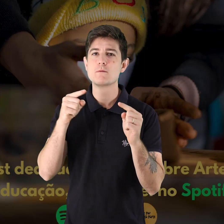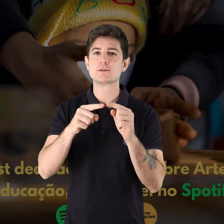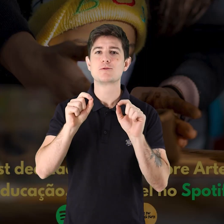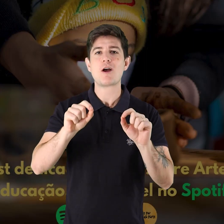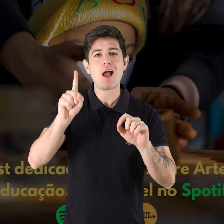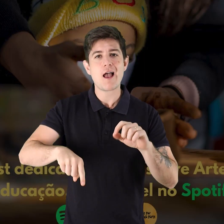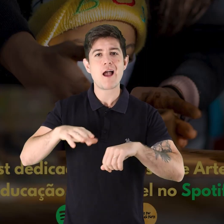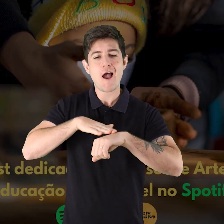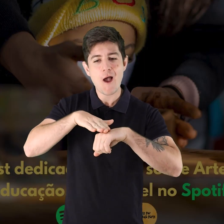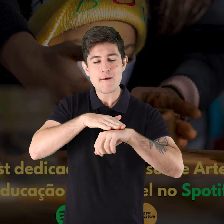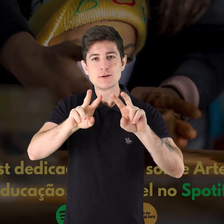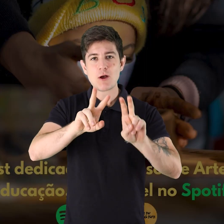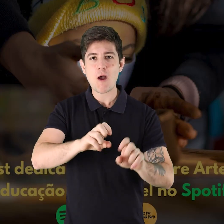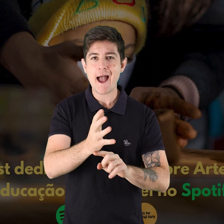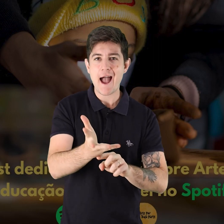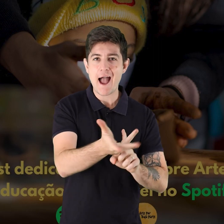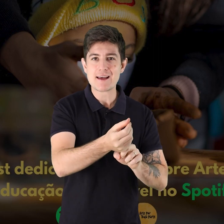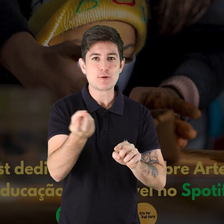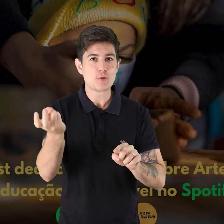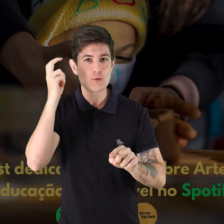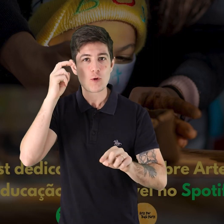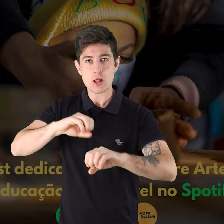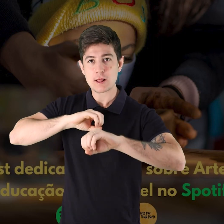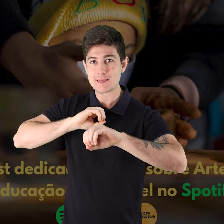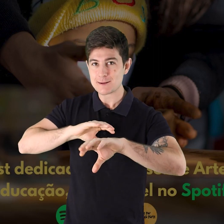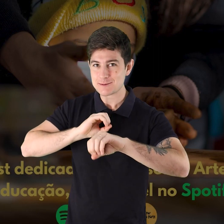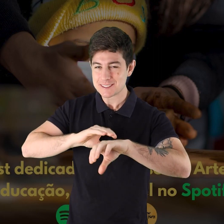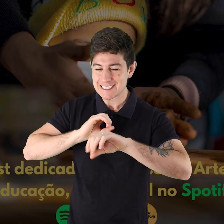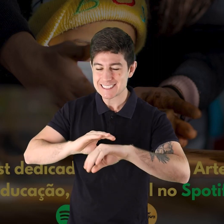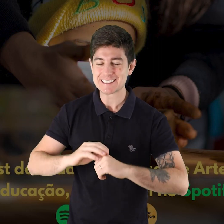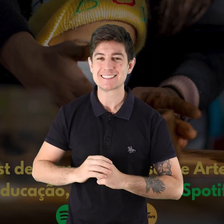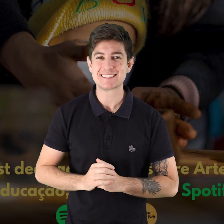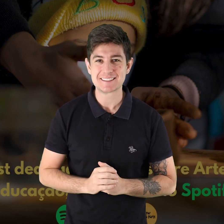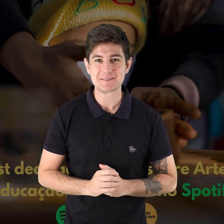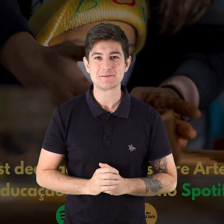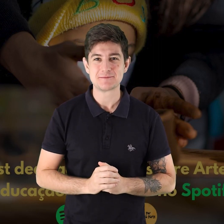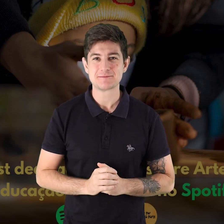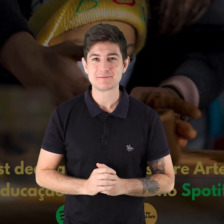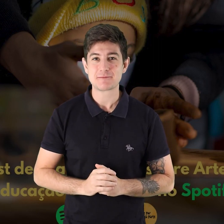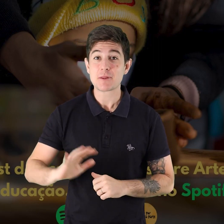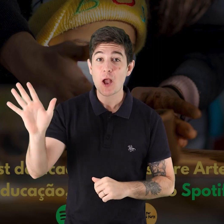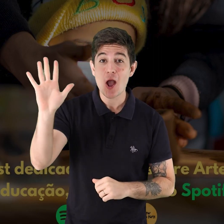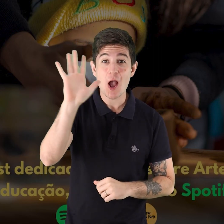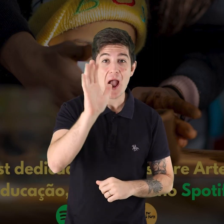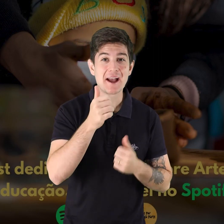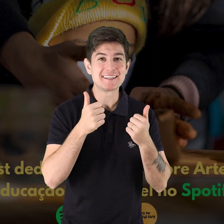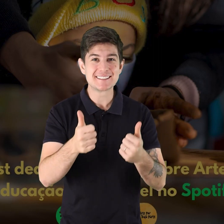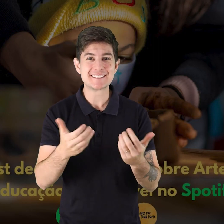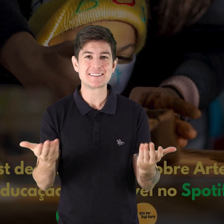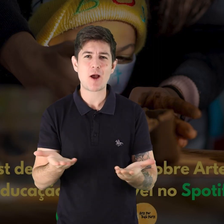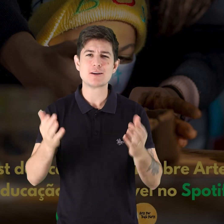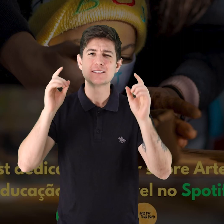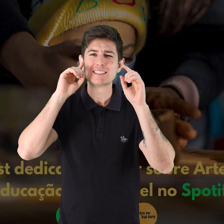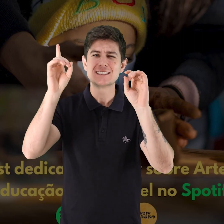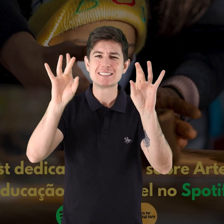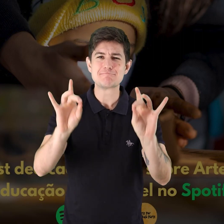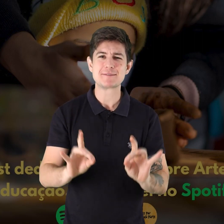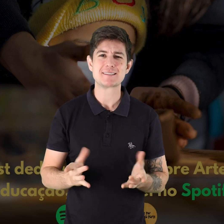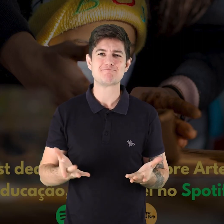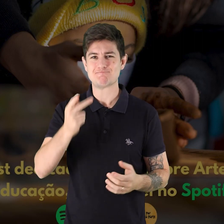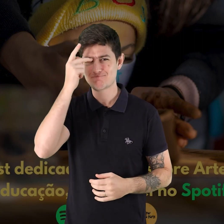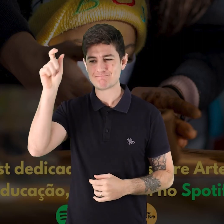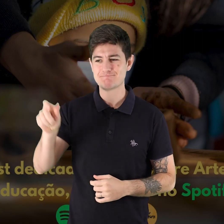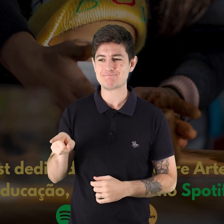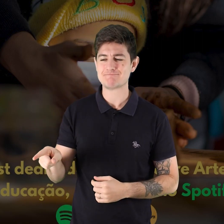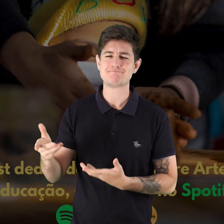Pod do Arte, um podcast dedicado a falar sobre arte, cultura e educação. Oi,